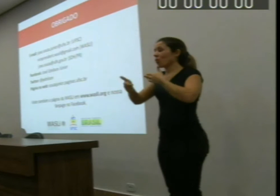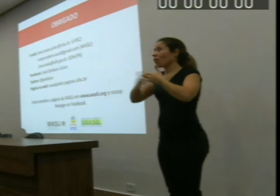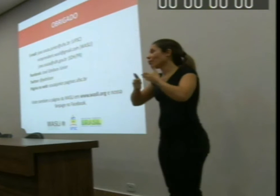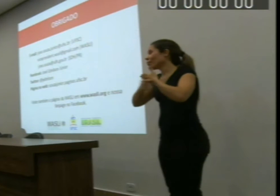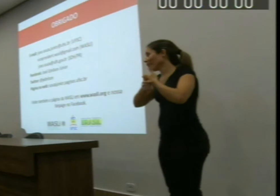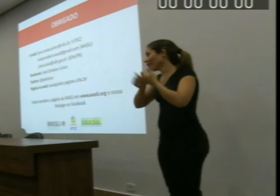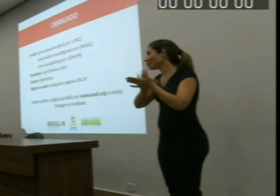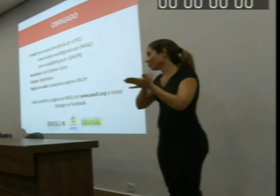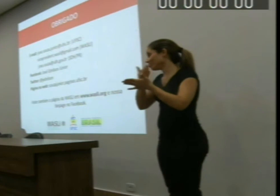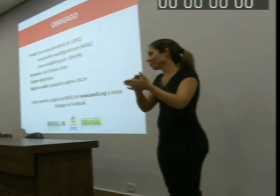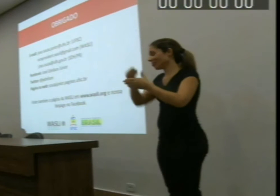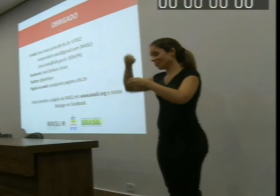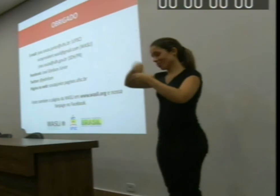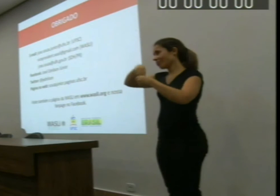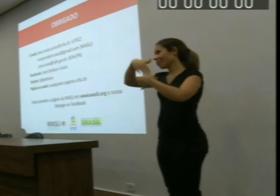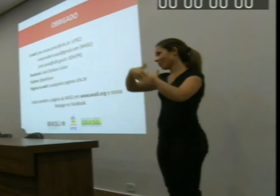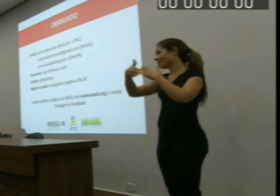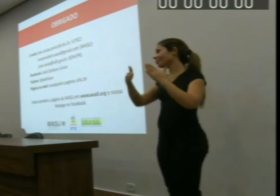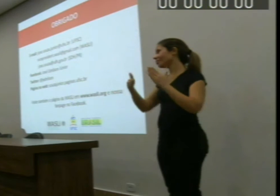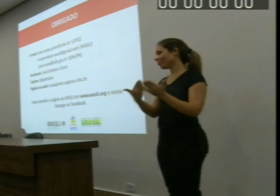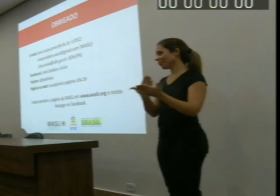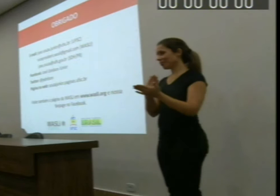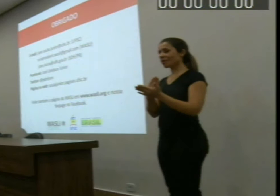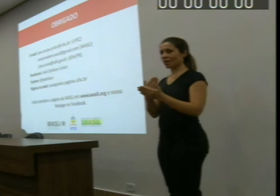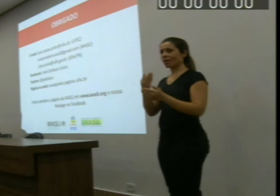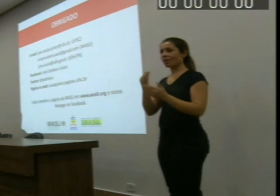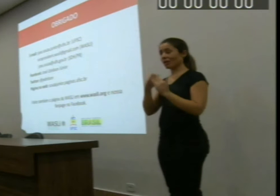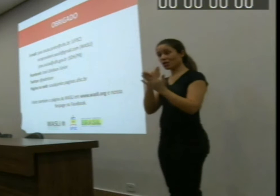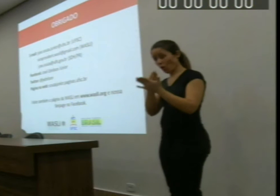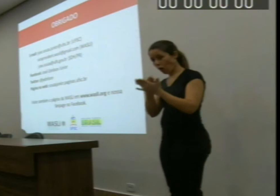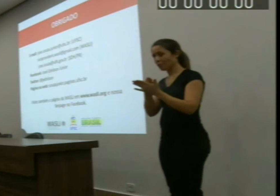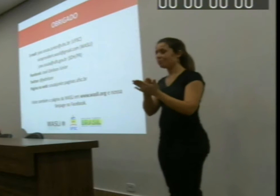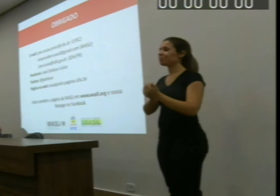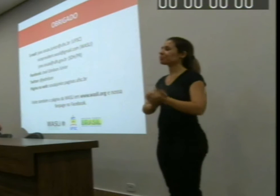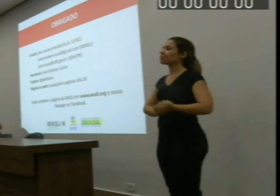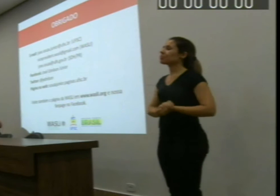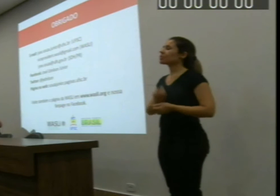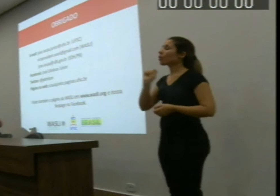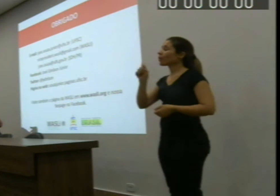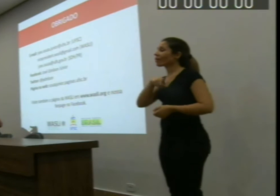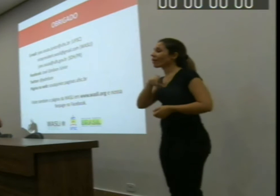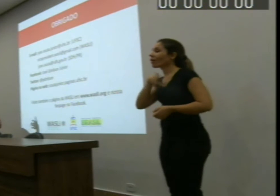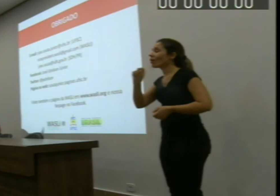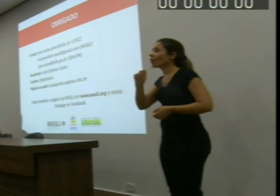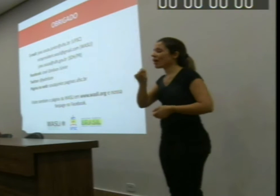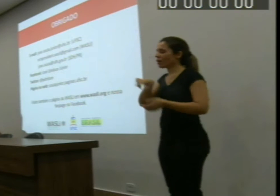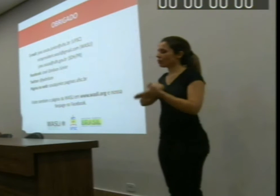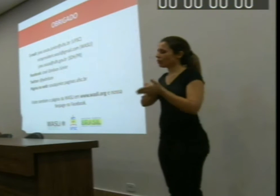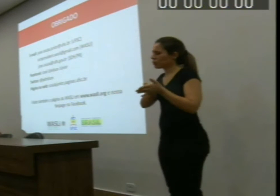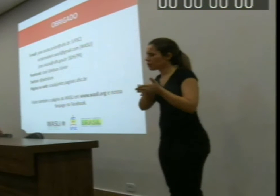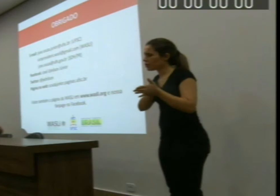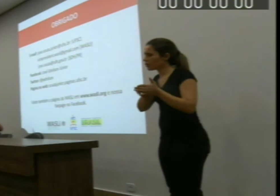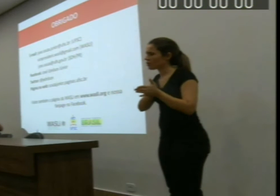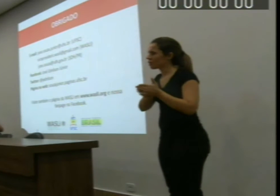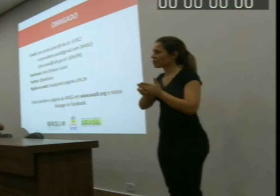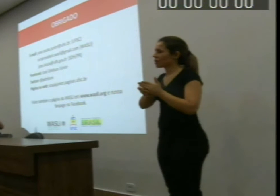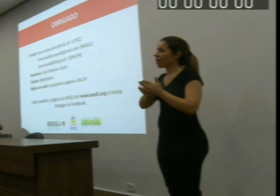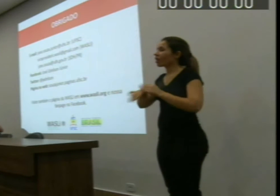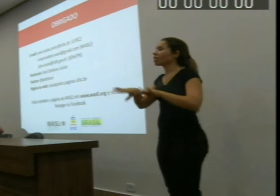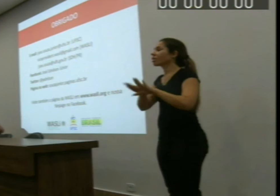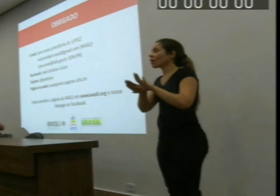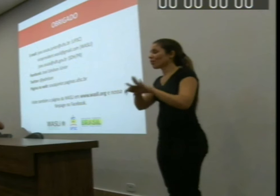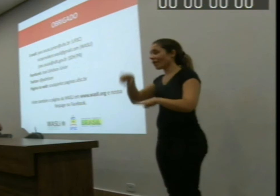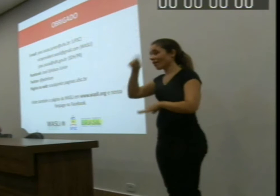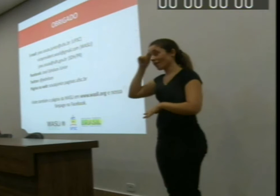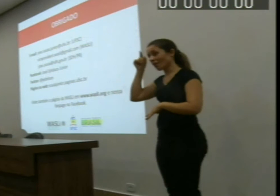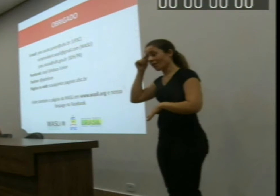dos intérpretes na sala de aula o que existe são as pesquisas são os profissionais os acadêmicos que vão escrevendo